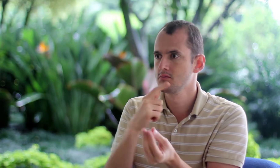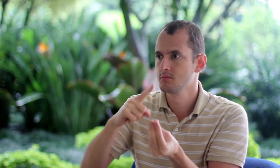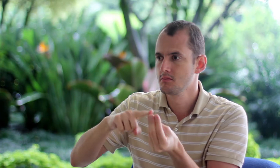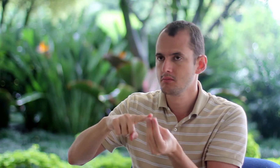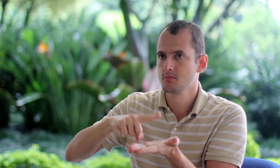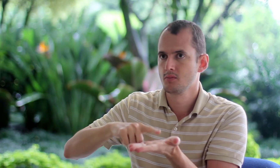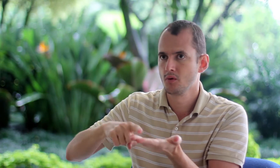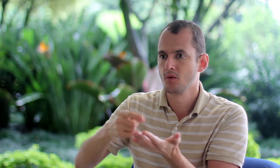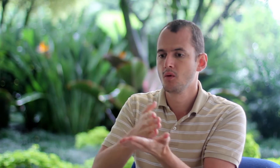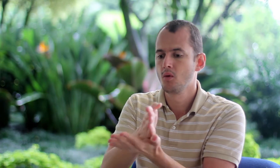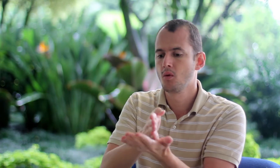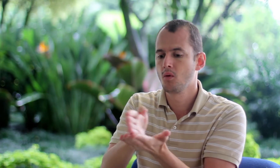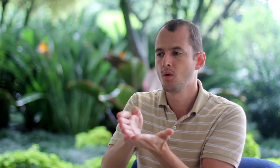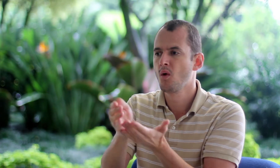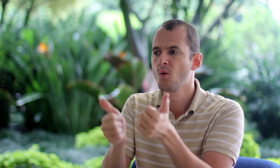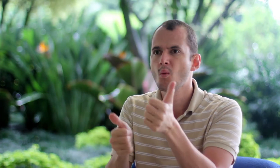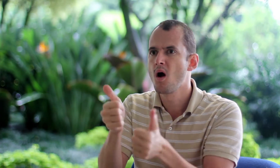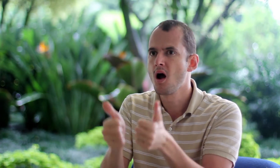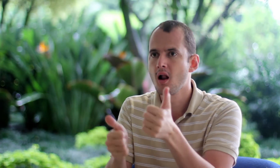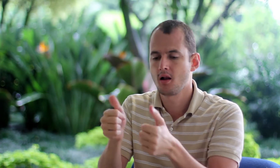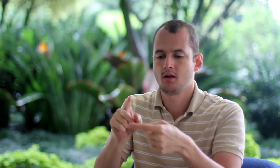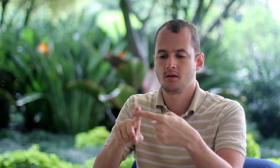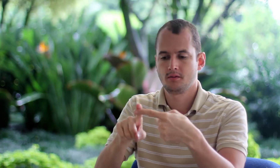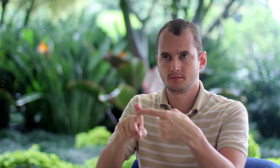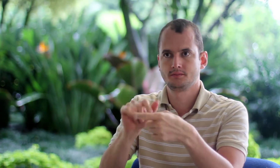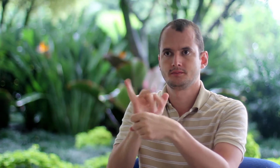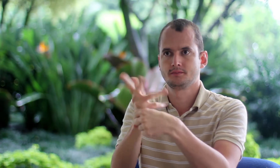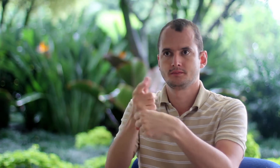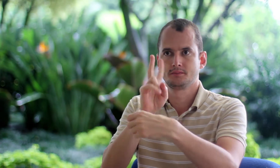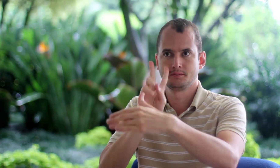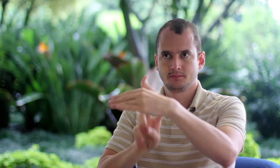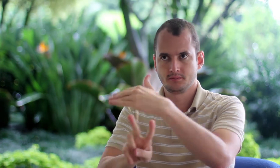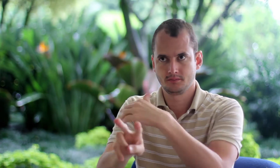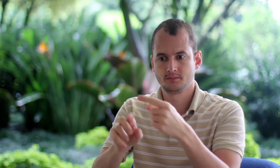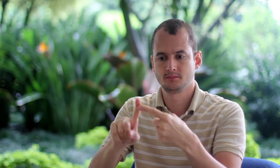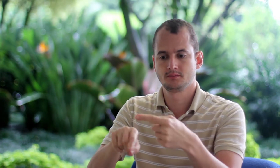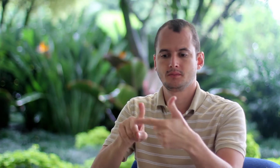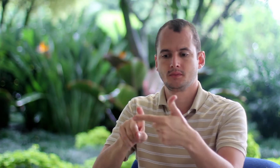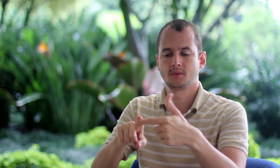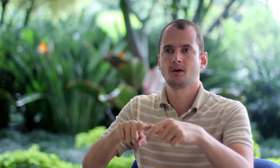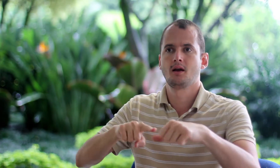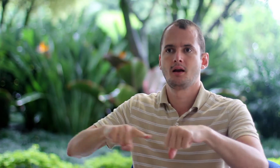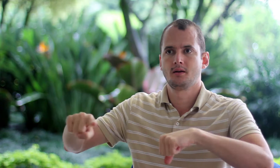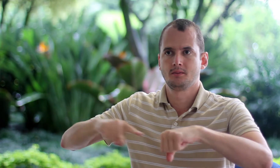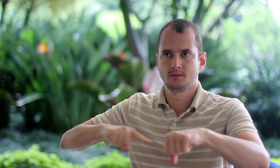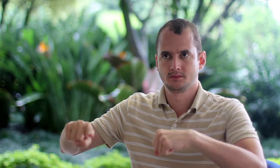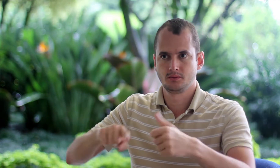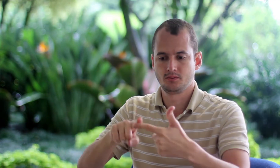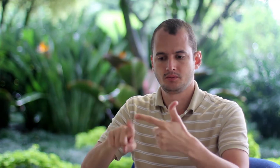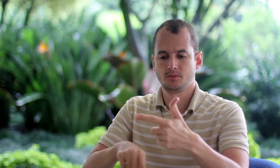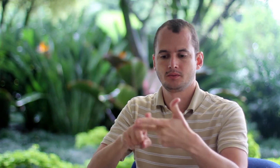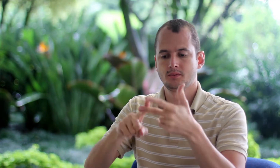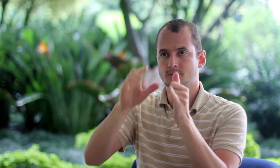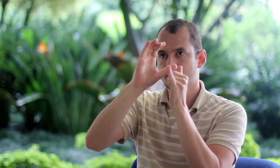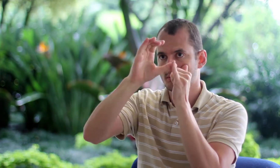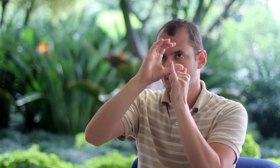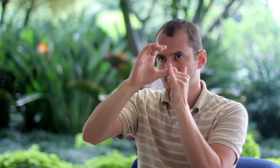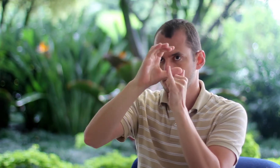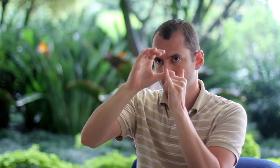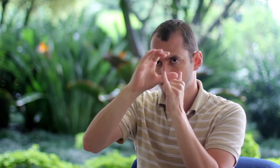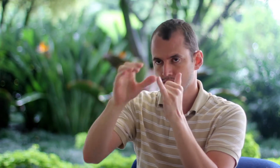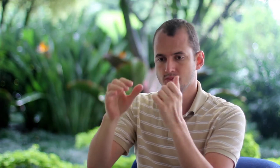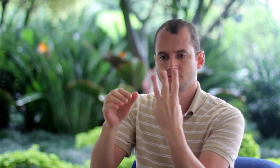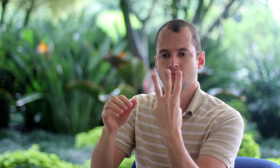había accesibilidad, que tenían logogenia, logodáctica y acompañamiento de servicio de interpretación. Me contó las carreras que